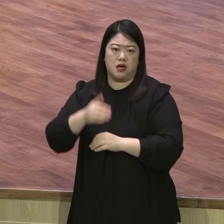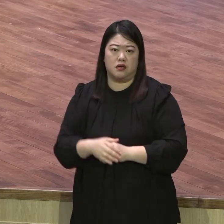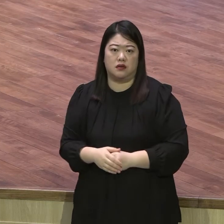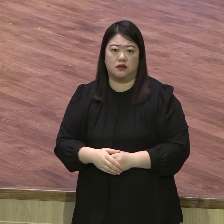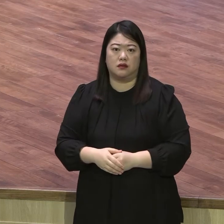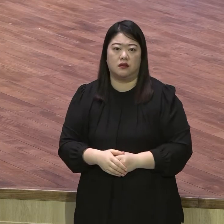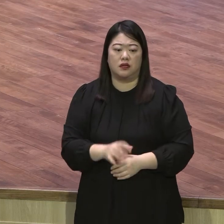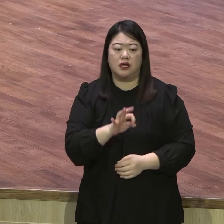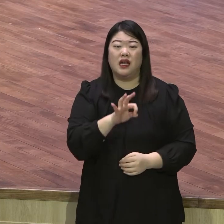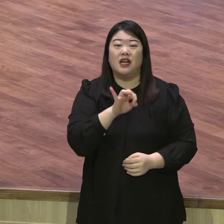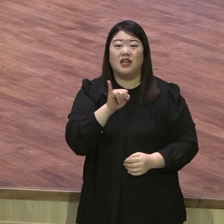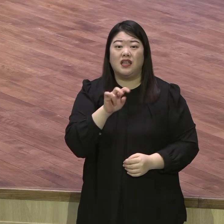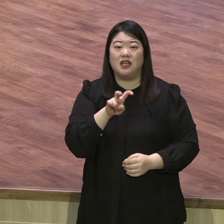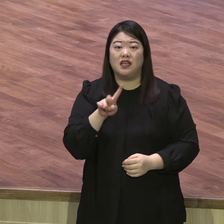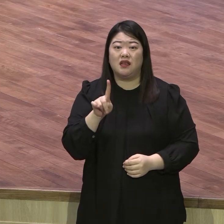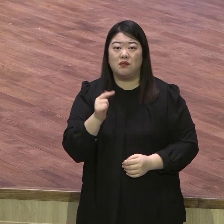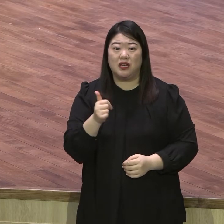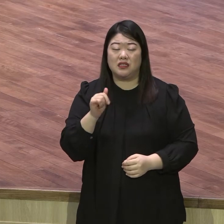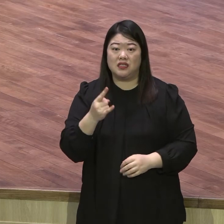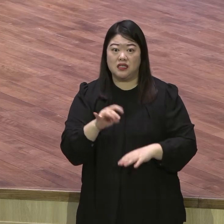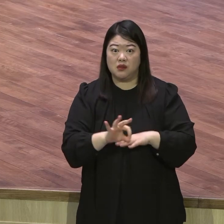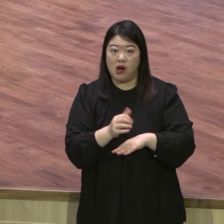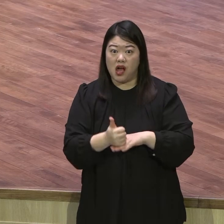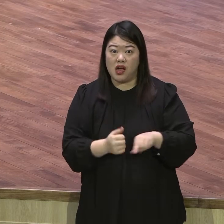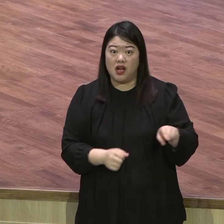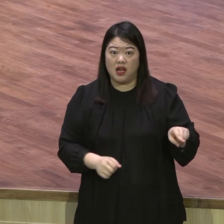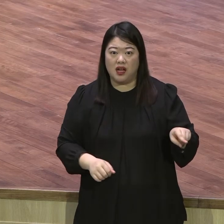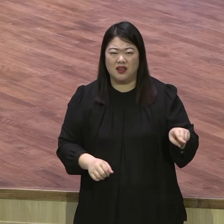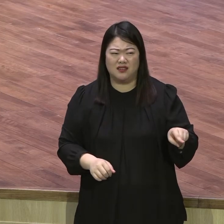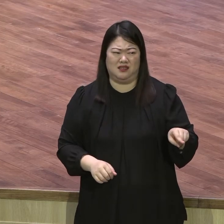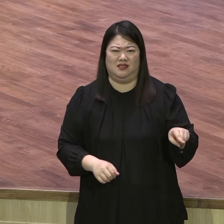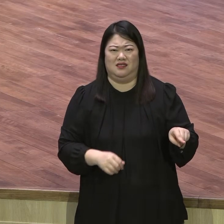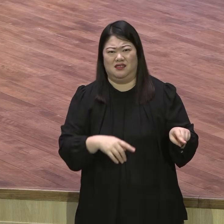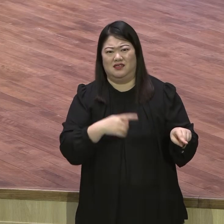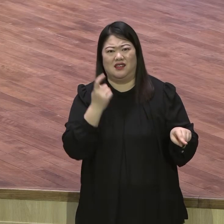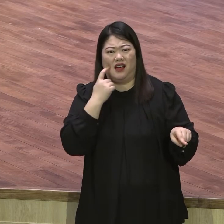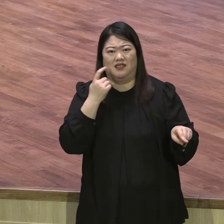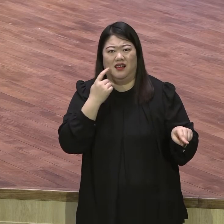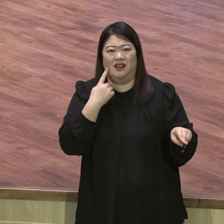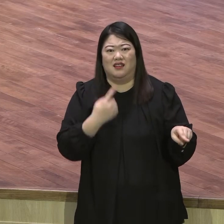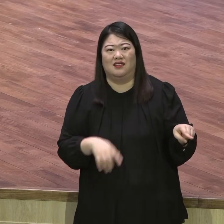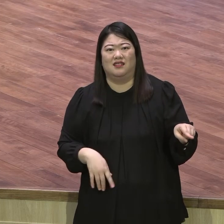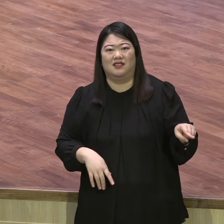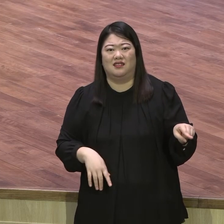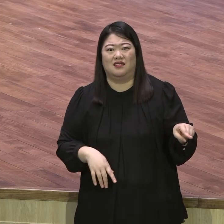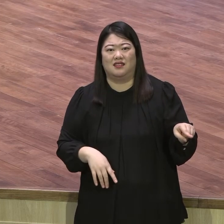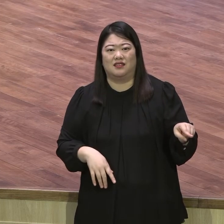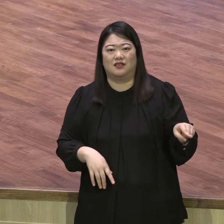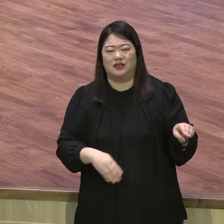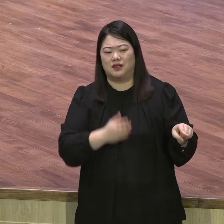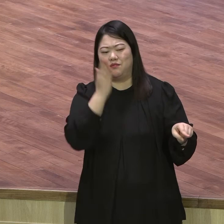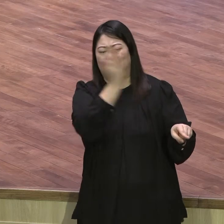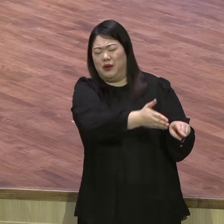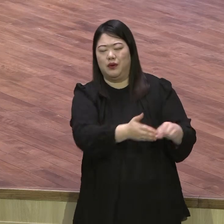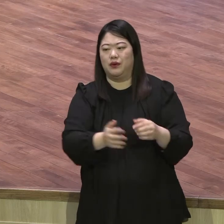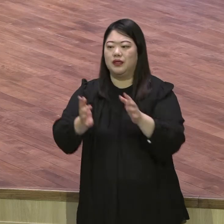그런 짜가 거짓말을 속지 말란 말이에요. 예수 그리스도와 왕도로 타는